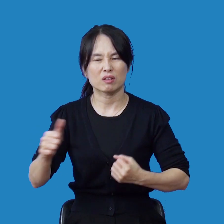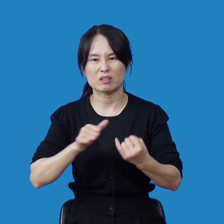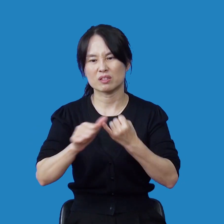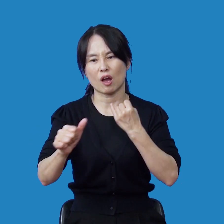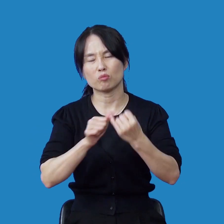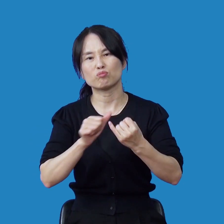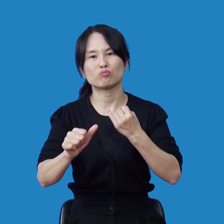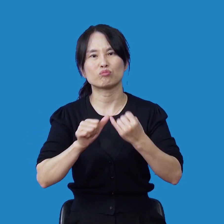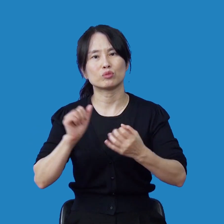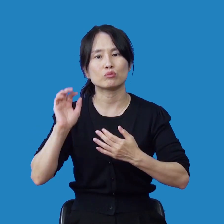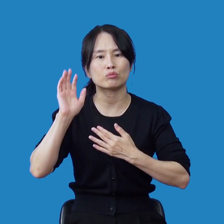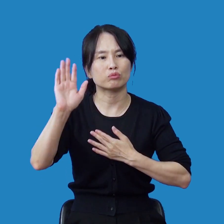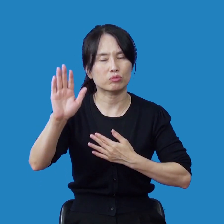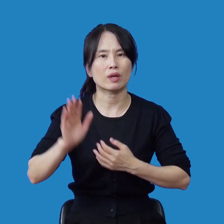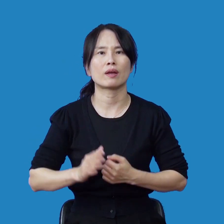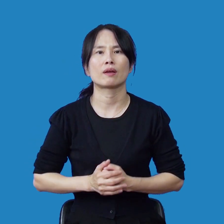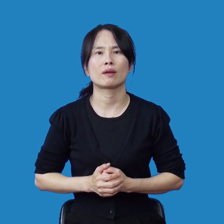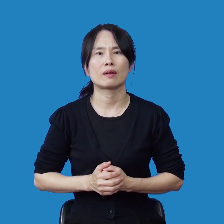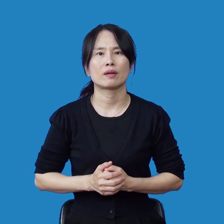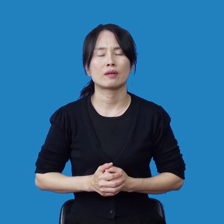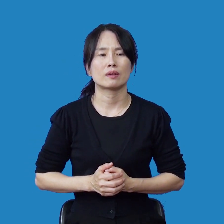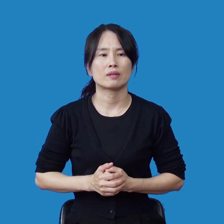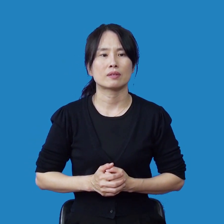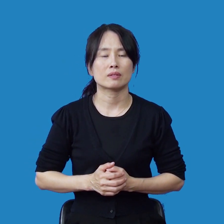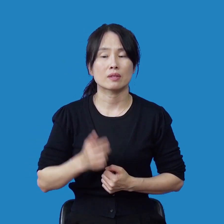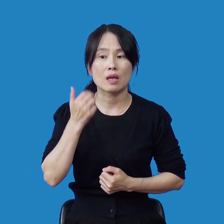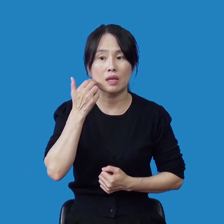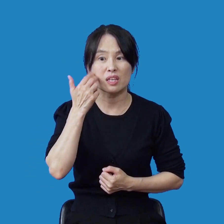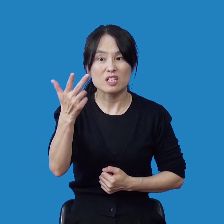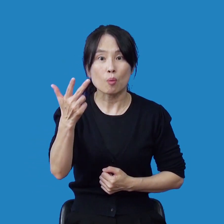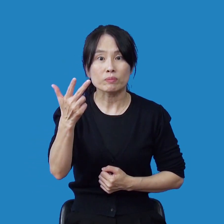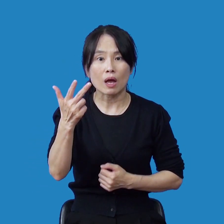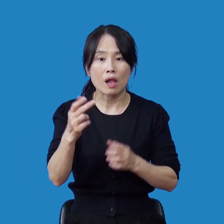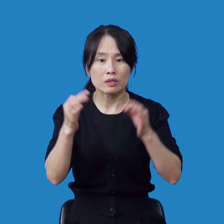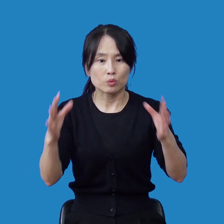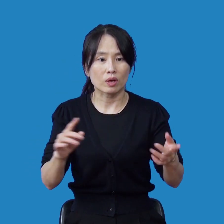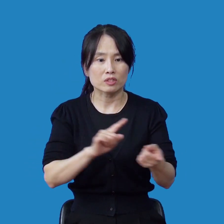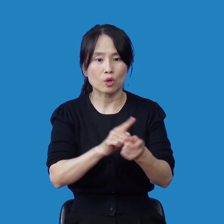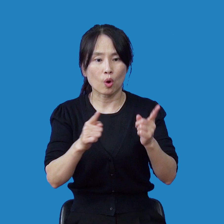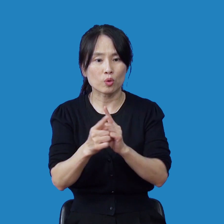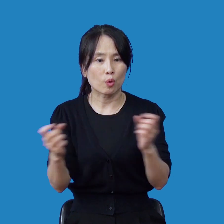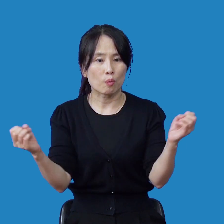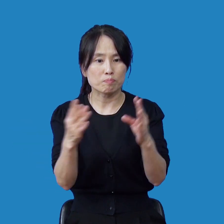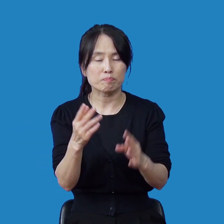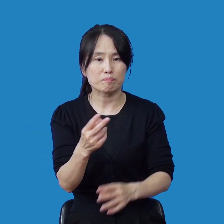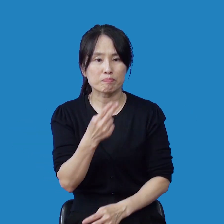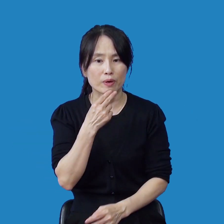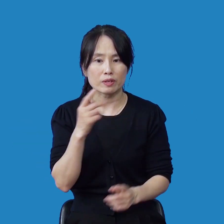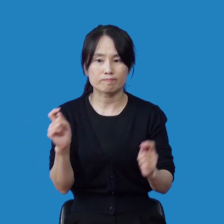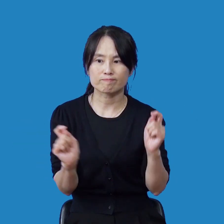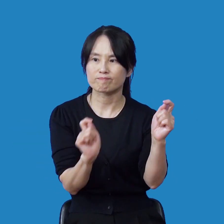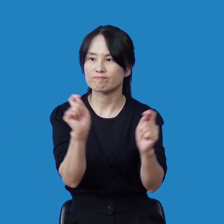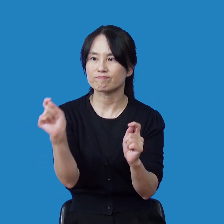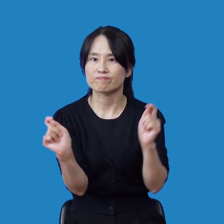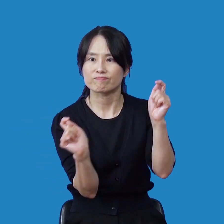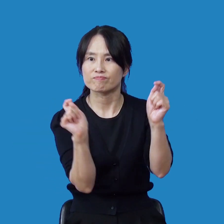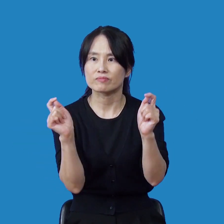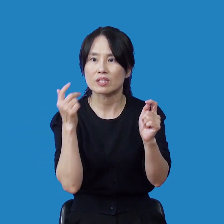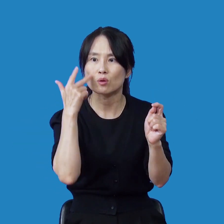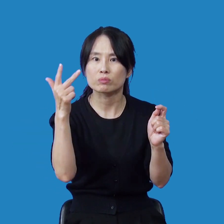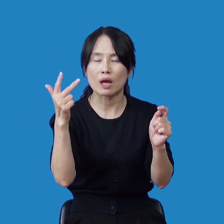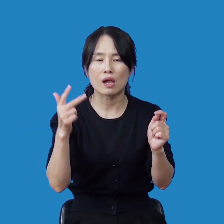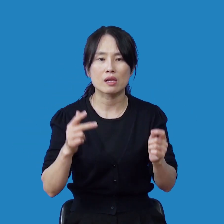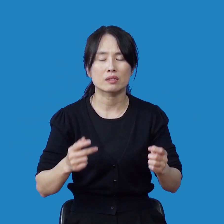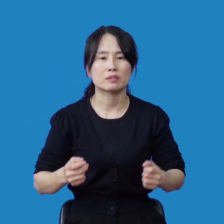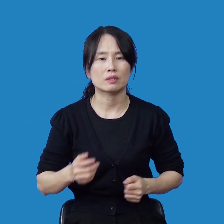나서는 그때부터 장장 7달 동안을 서로가 말을 하지 않고 지냈습니다. 잠도